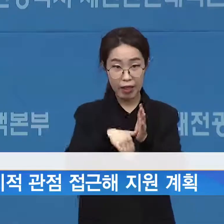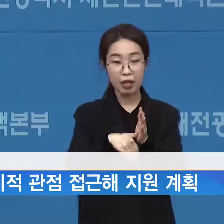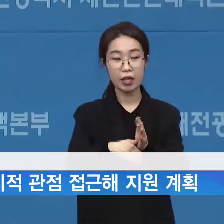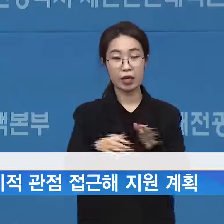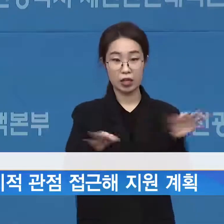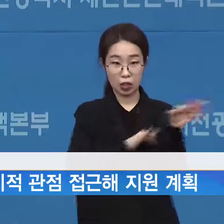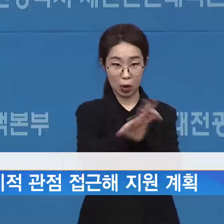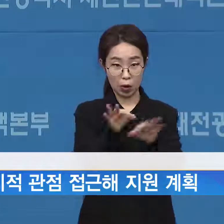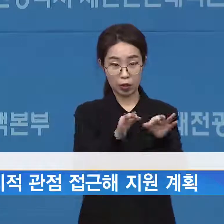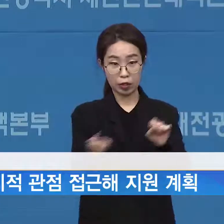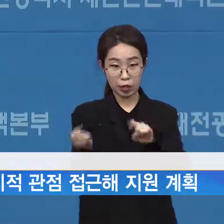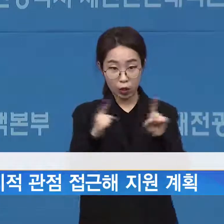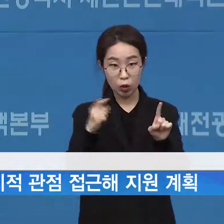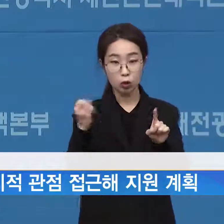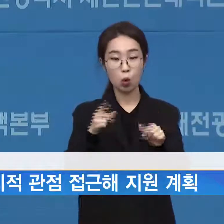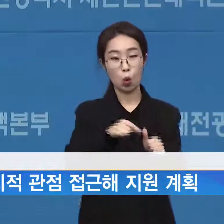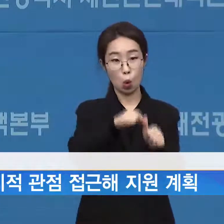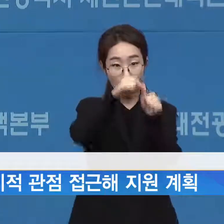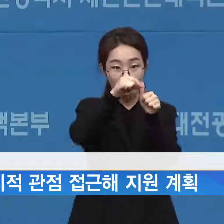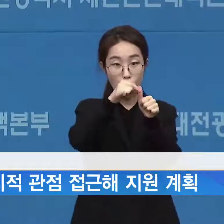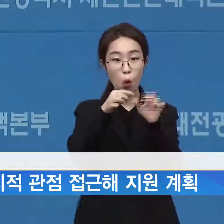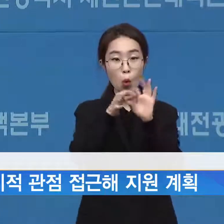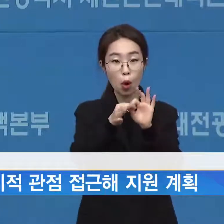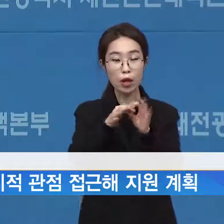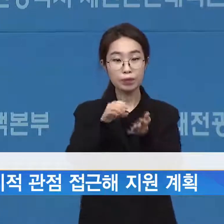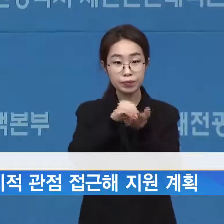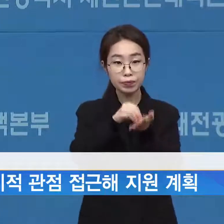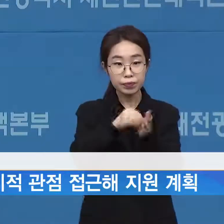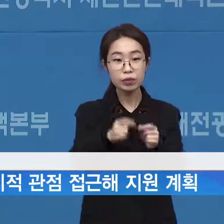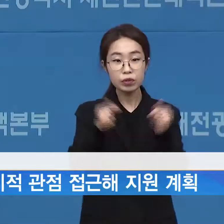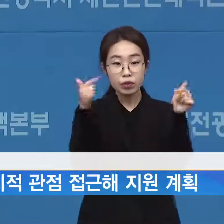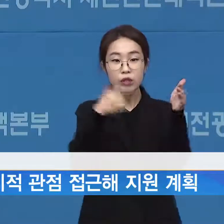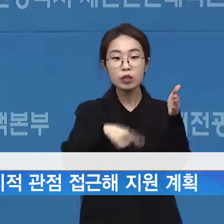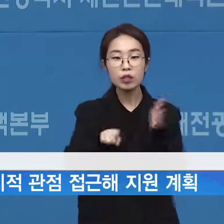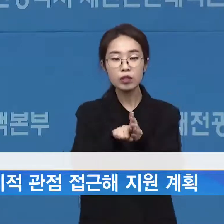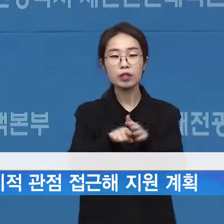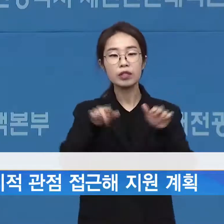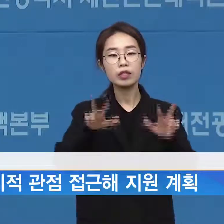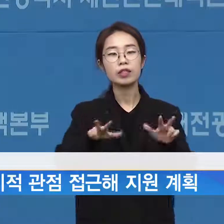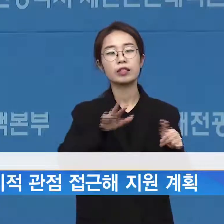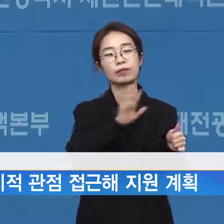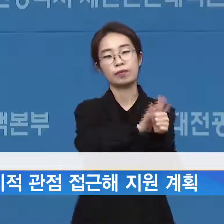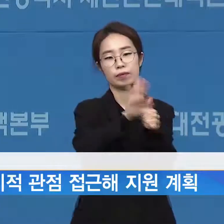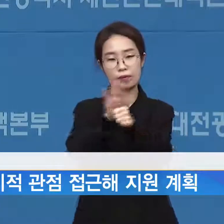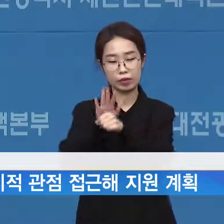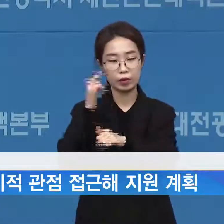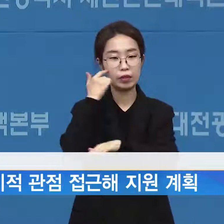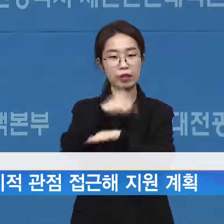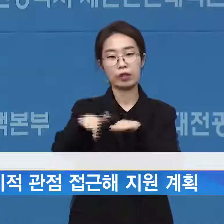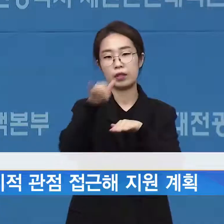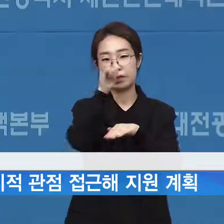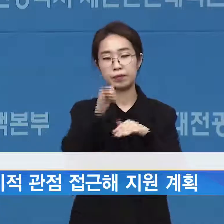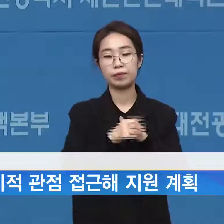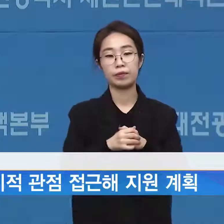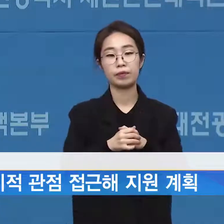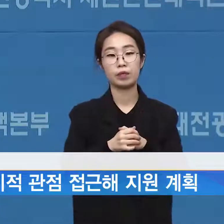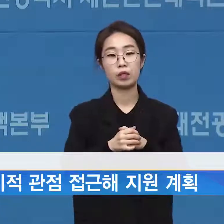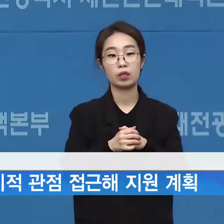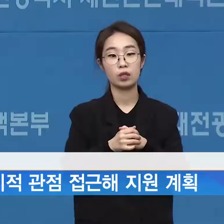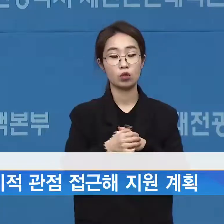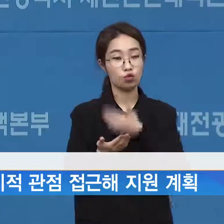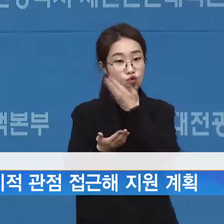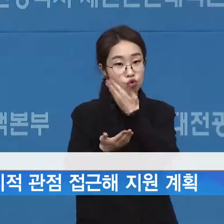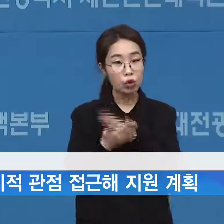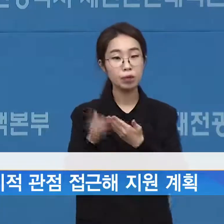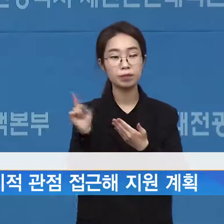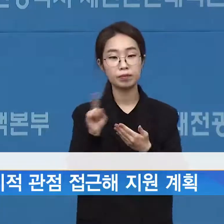부양과 고용 유지 등 중장기적 관점에서 접근하고 지원할 계획입니다. 주요 핵심